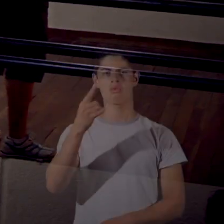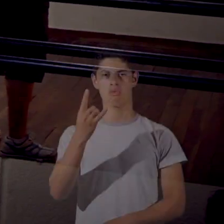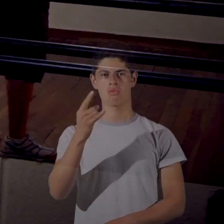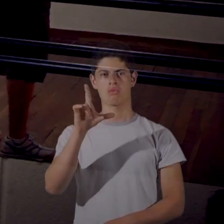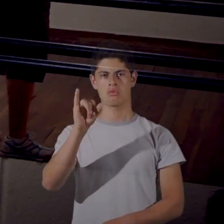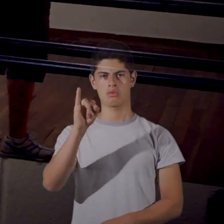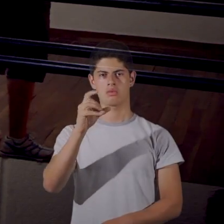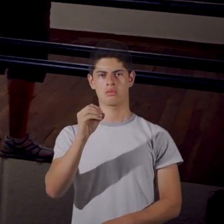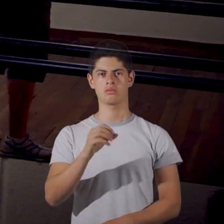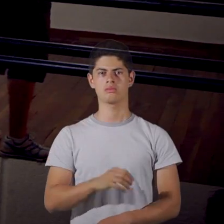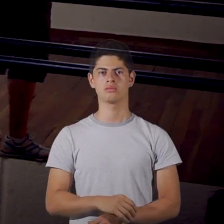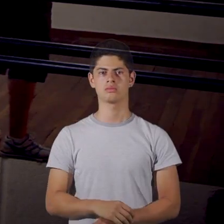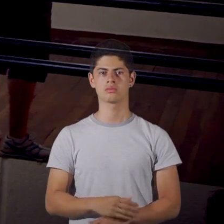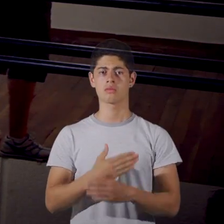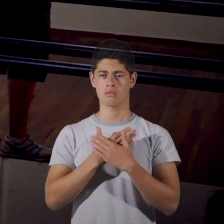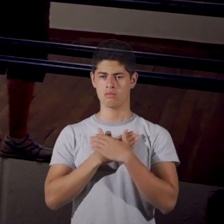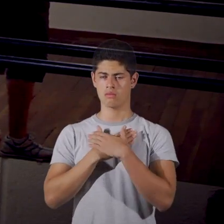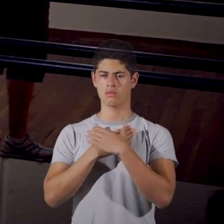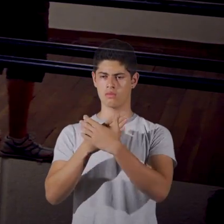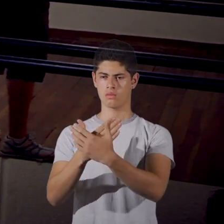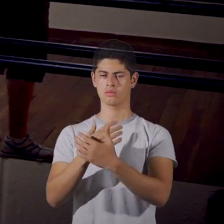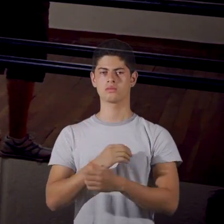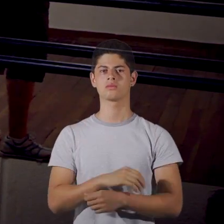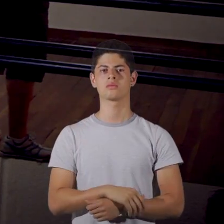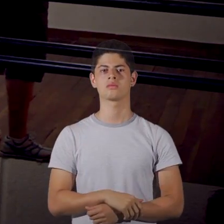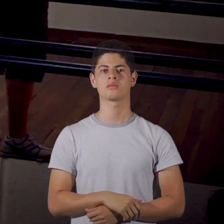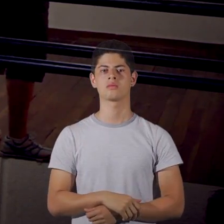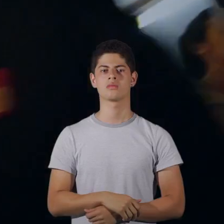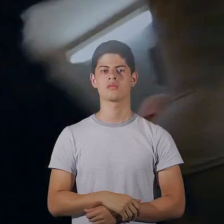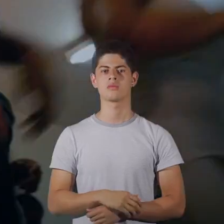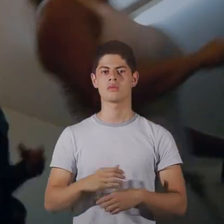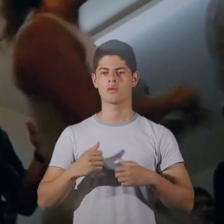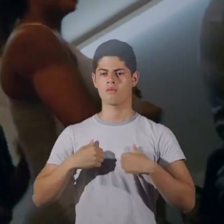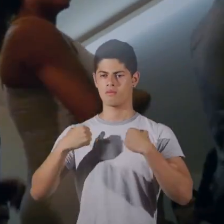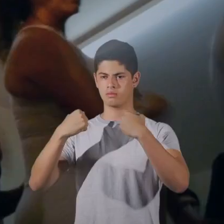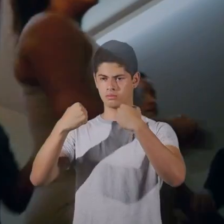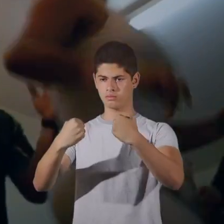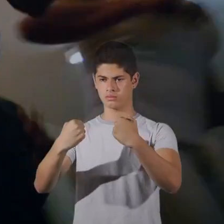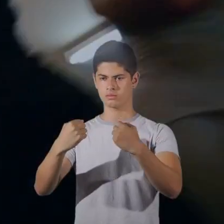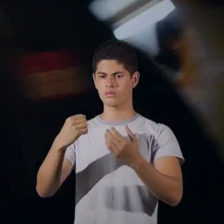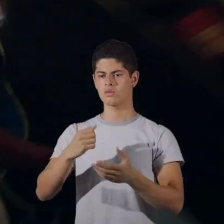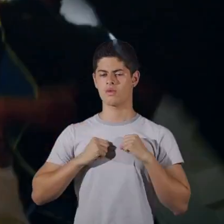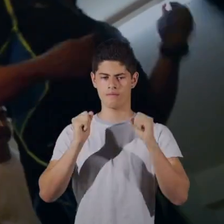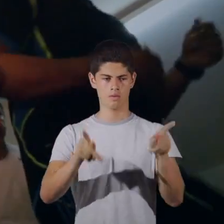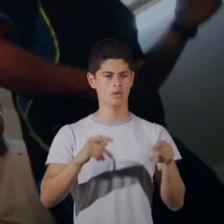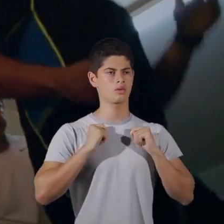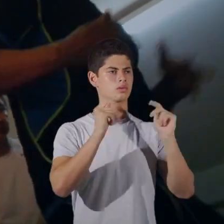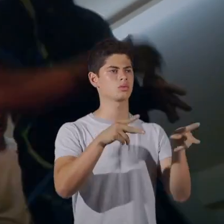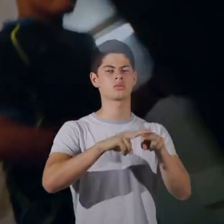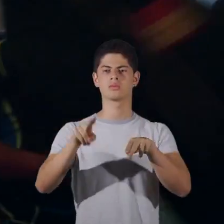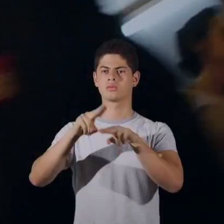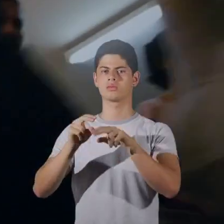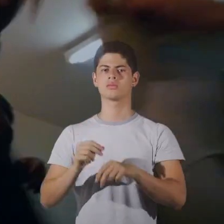Con Julio hemos podido lograr, cosa que felicitamos, hemos podido lograr ese impacto ante la